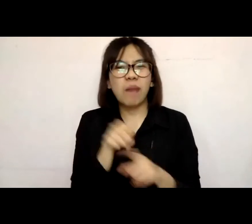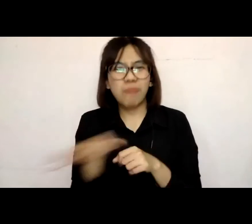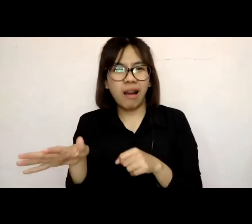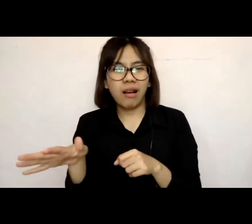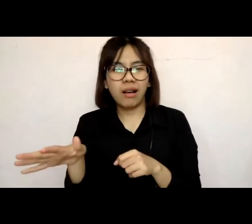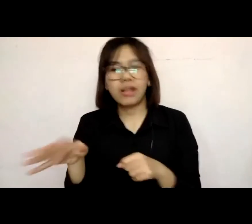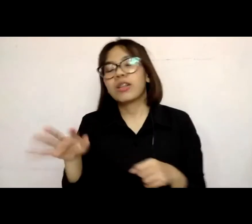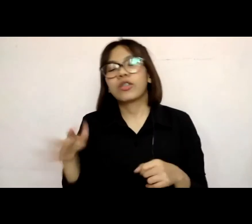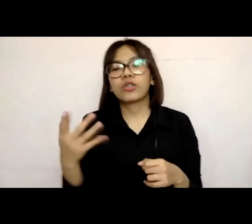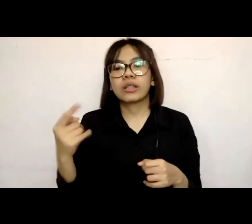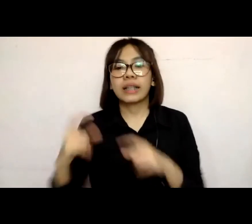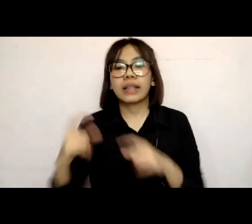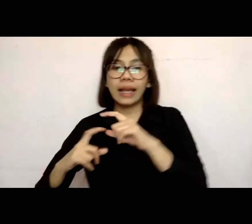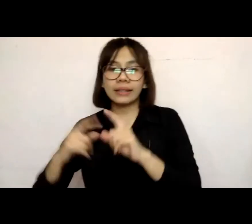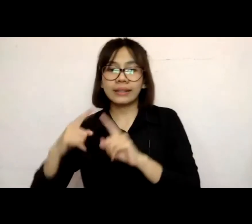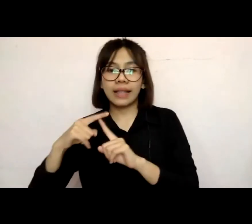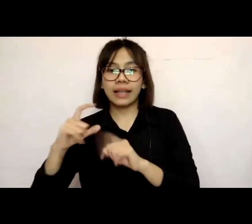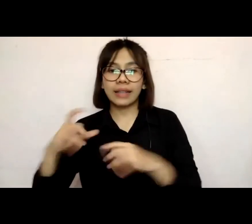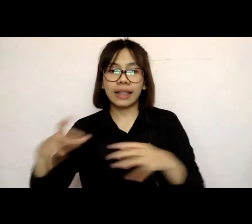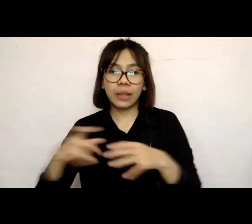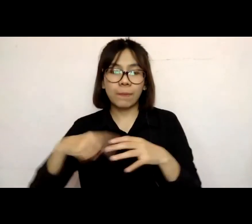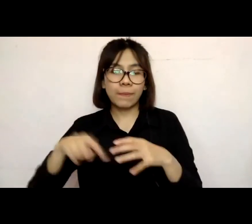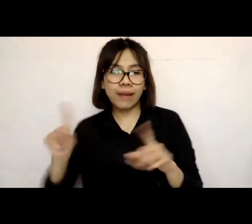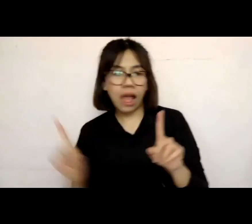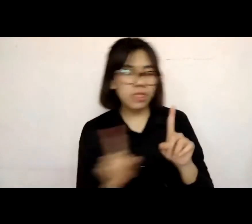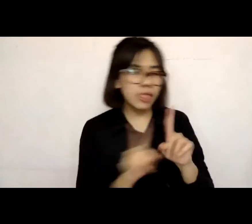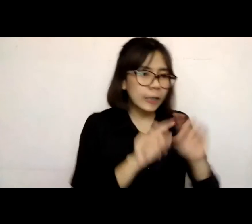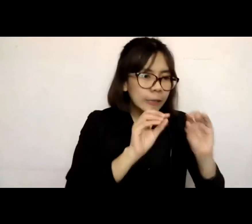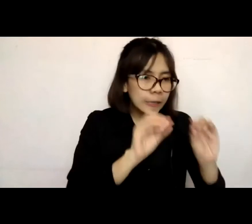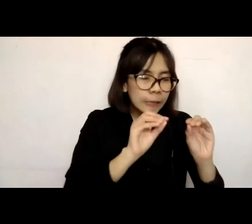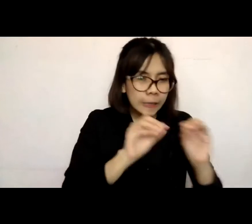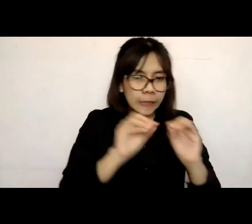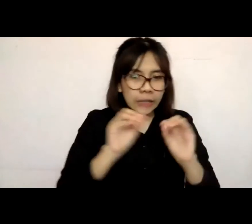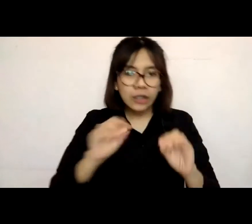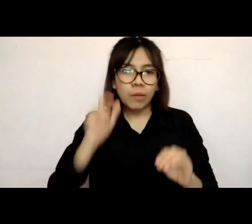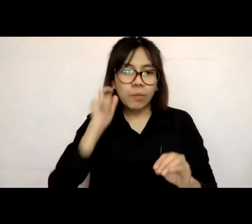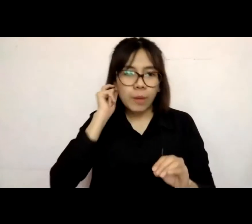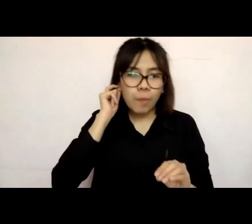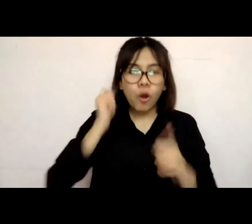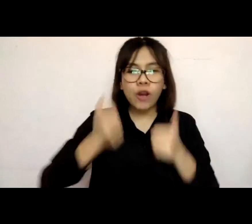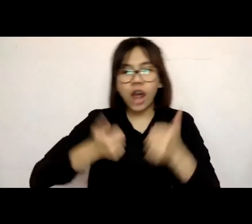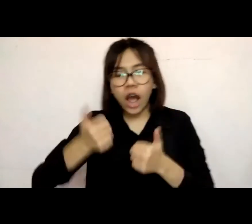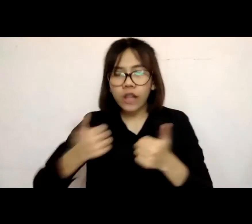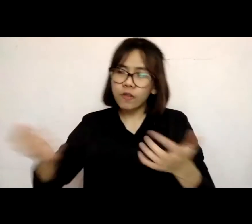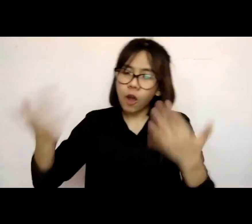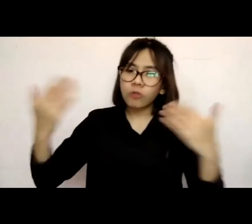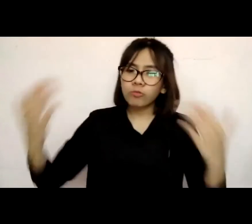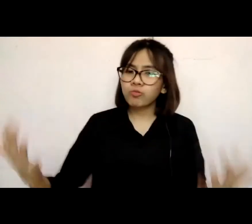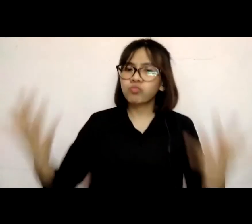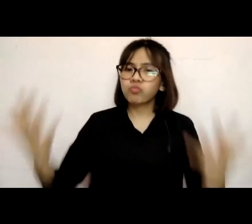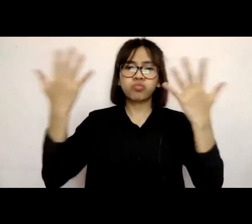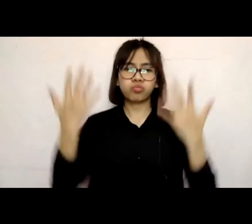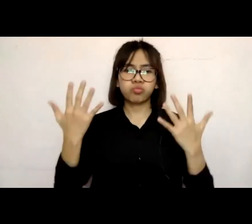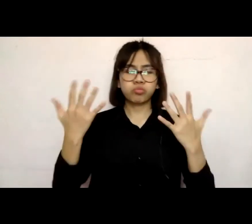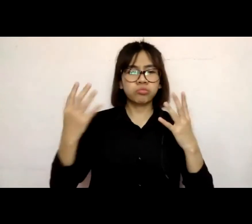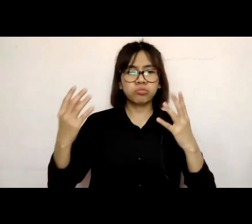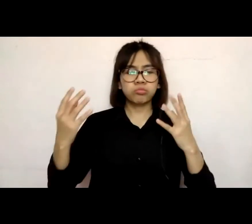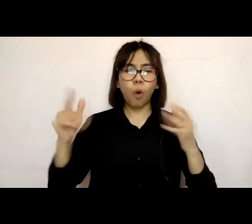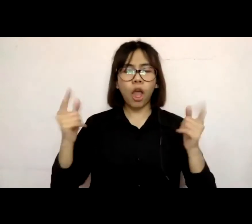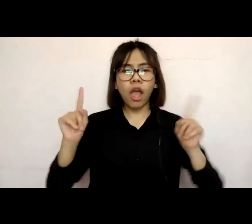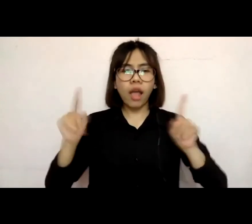efektivitas proses pembelajaran. Guru yang inovatif perlu tetap mencari cara untuk mengelola tata kelas yang baik. Yang